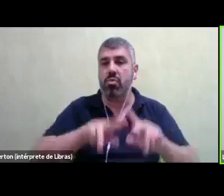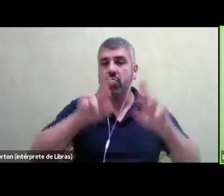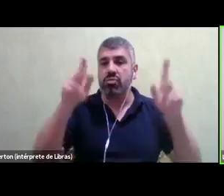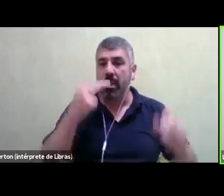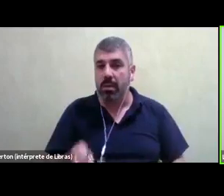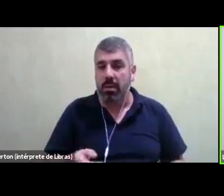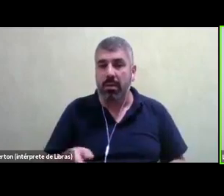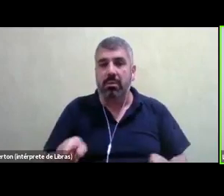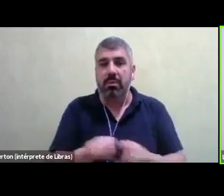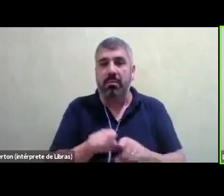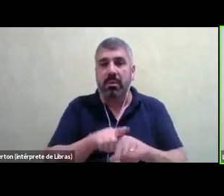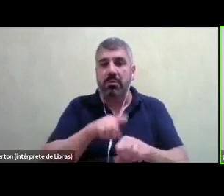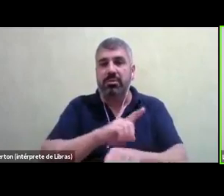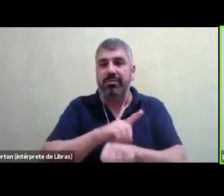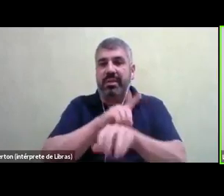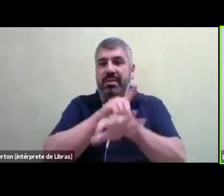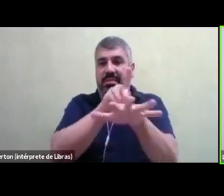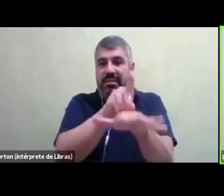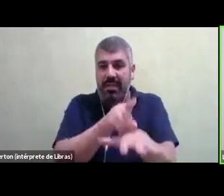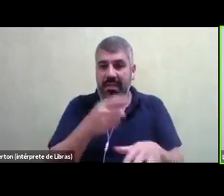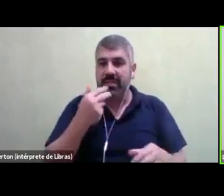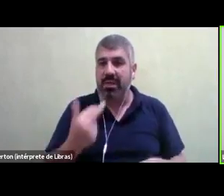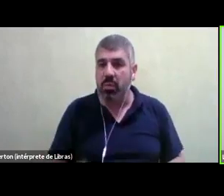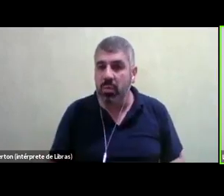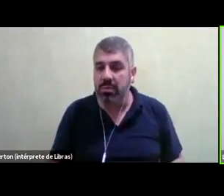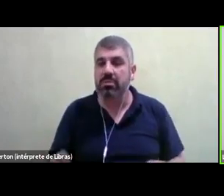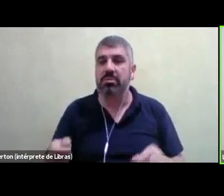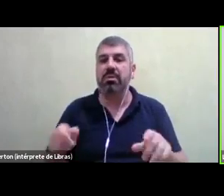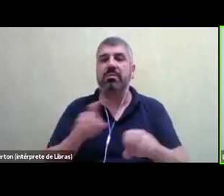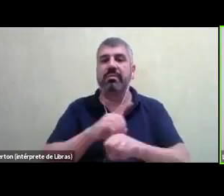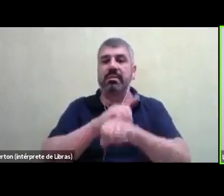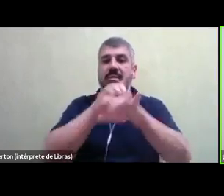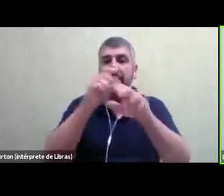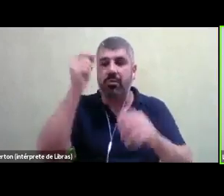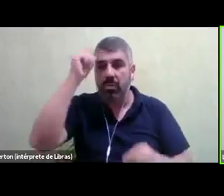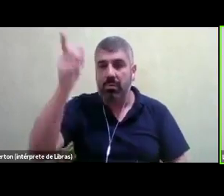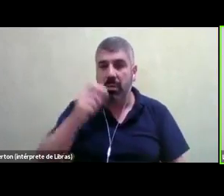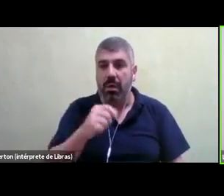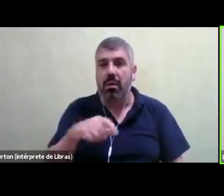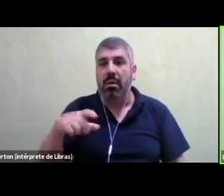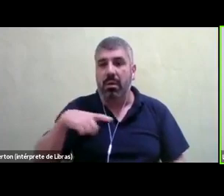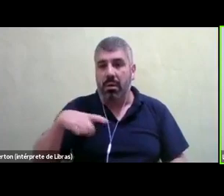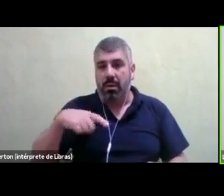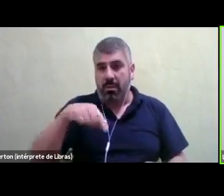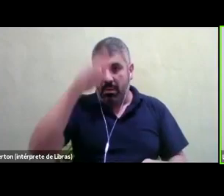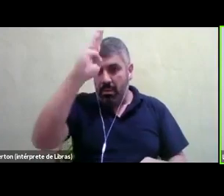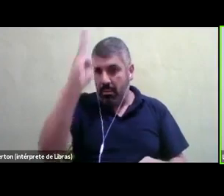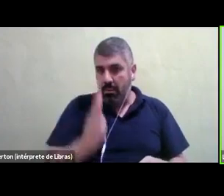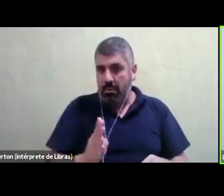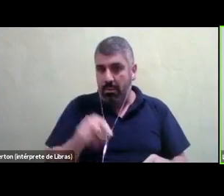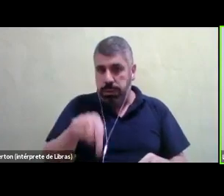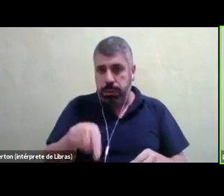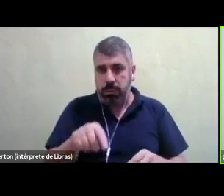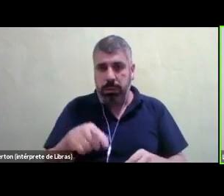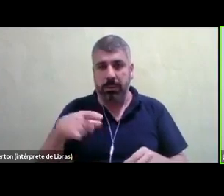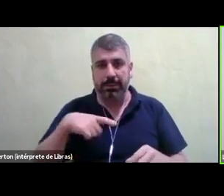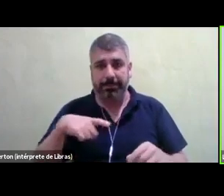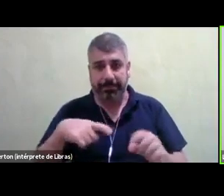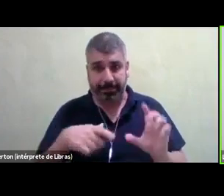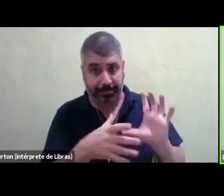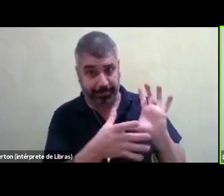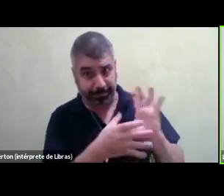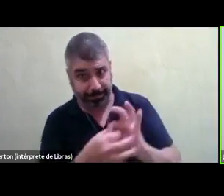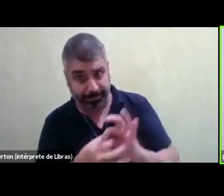diversidade linguística, né? Diversidade cultural que nós temos no nosso país, né? Esses contextos ficaram apagados